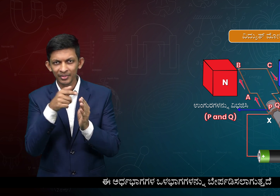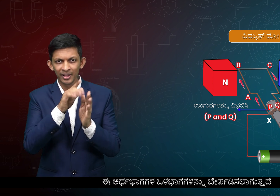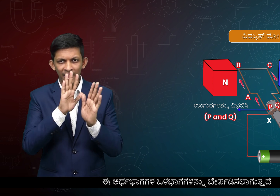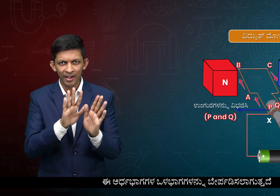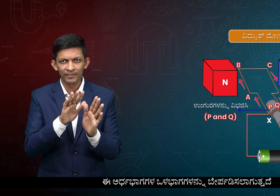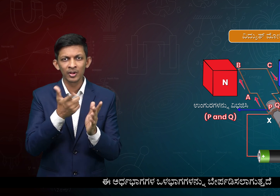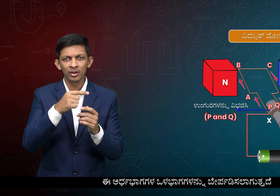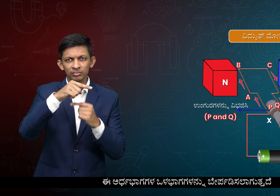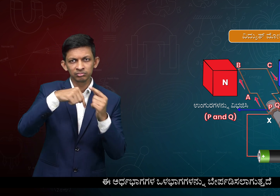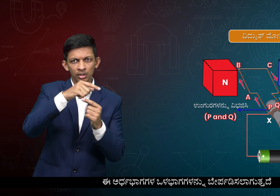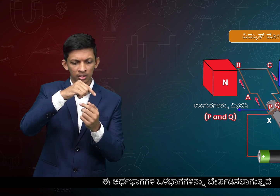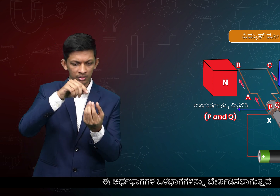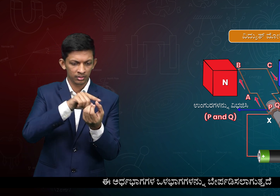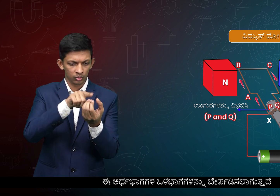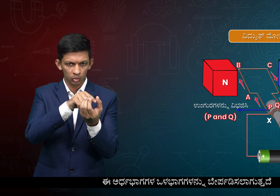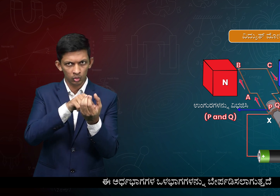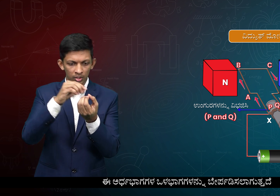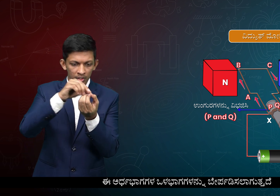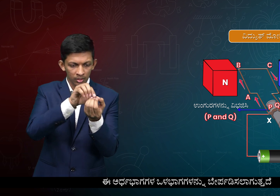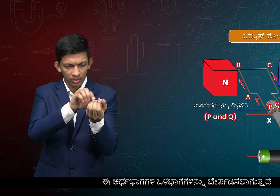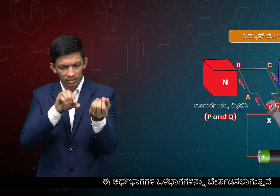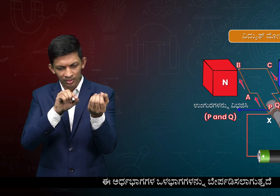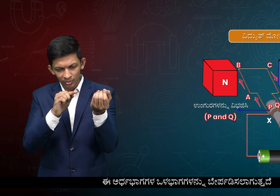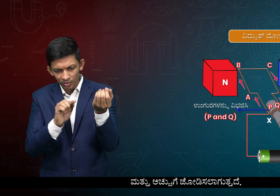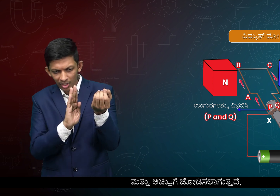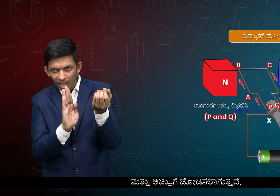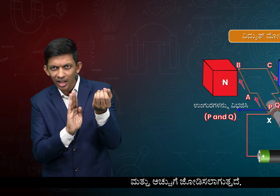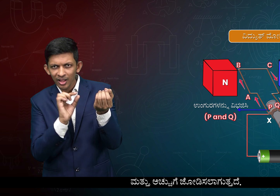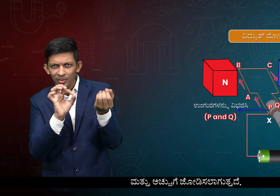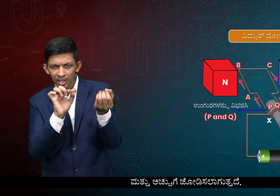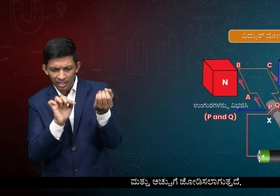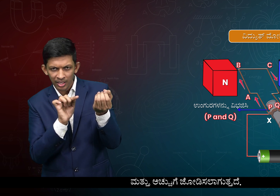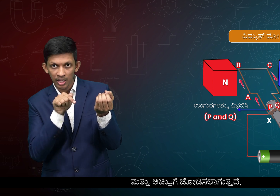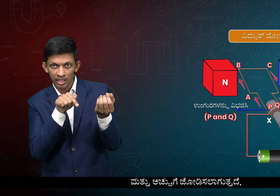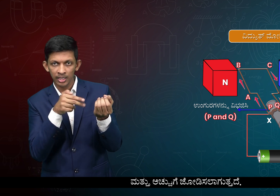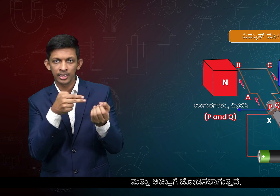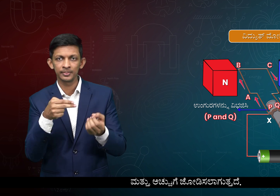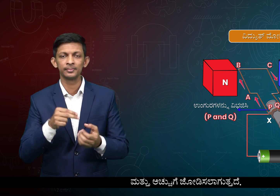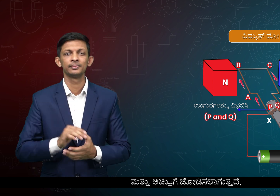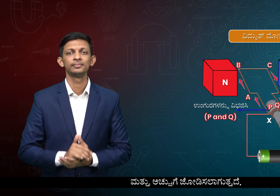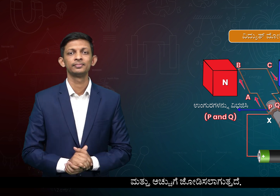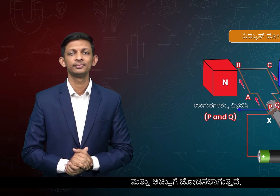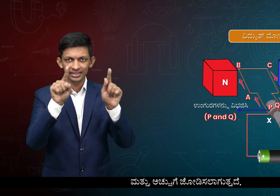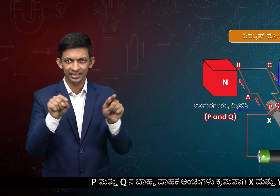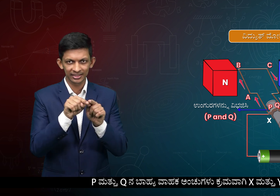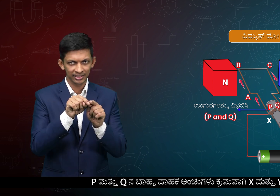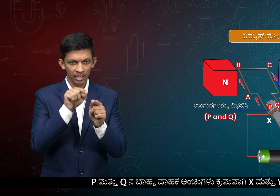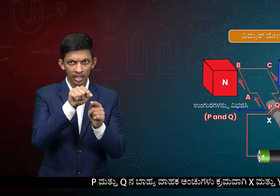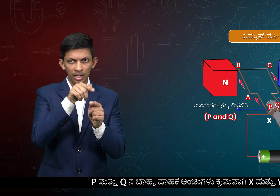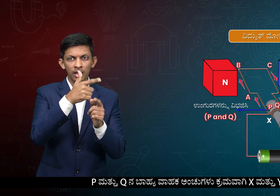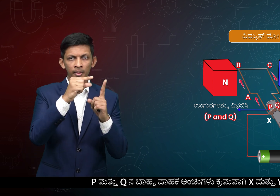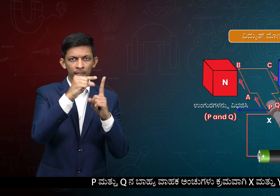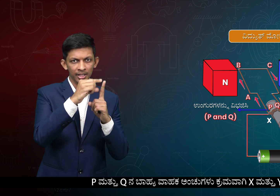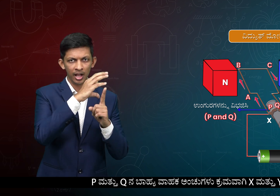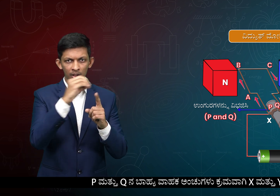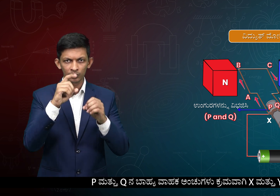ಈ ಅರ್ಧಭಾಗಗಳ ಒಳಭಾಗಗಳನ್ನು ಬೇರ್ಪಡಿಸಲಾಗುತ್ತದೆ ಮತ್ತು ಅಚ್ಚುಗೆ ಜೋಡಿಸಲಾಗುತ್ತದೆ. P